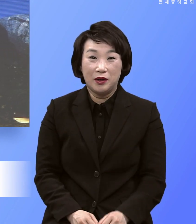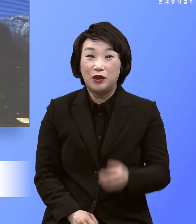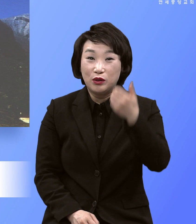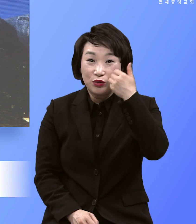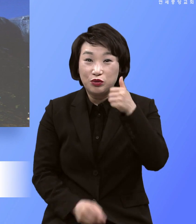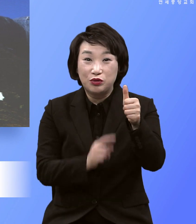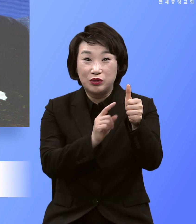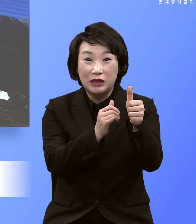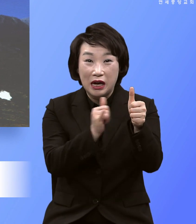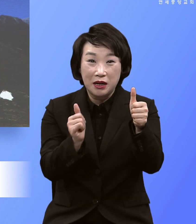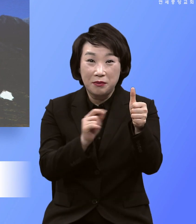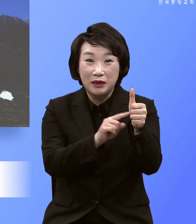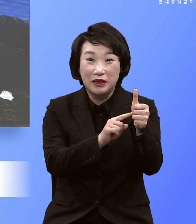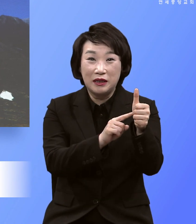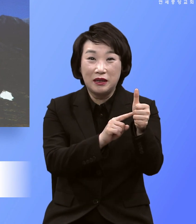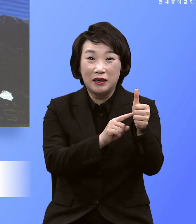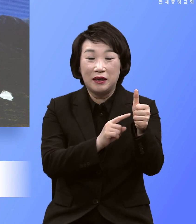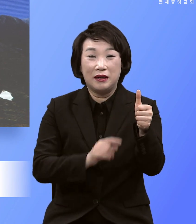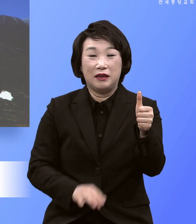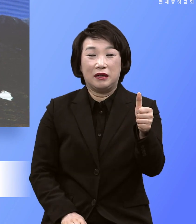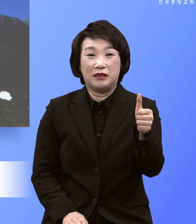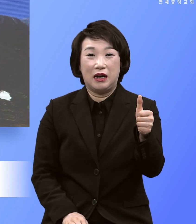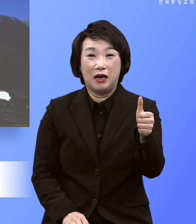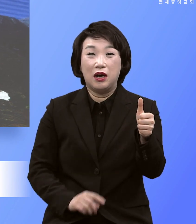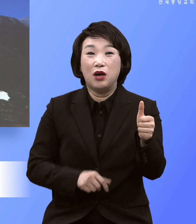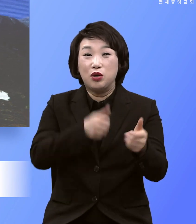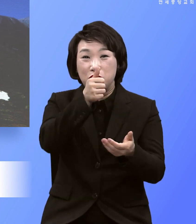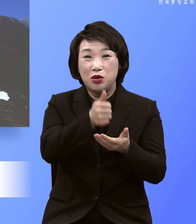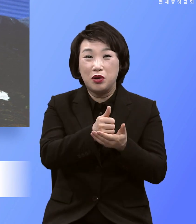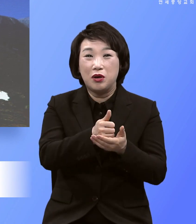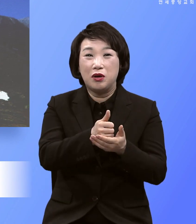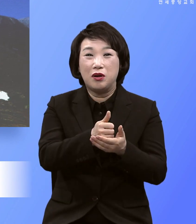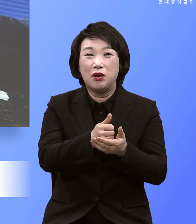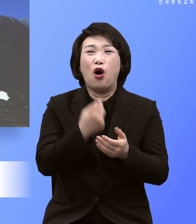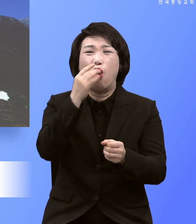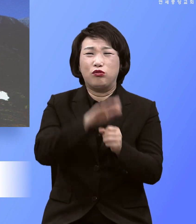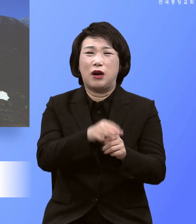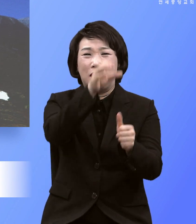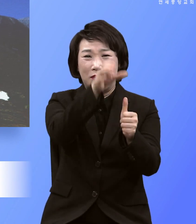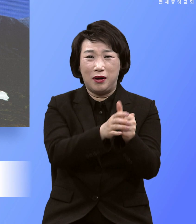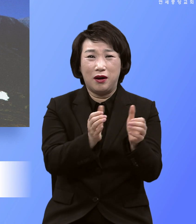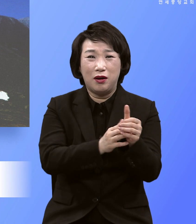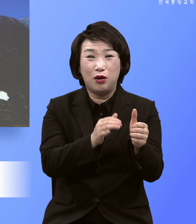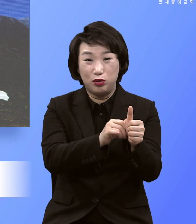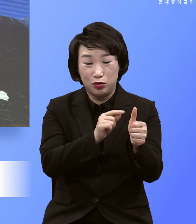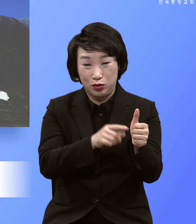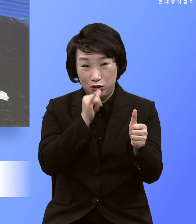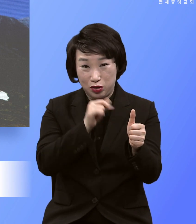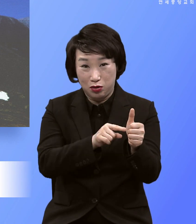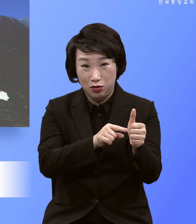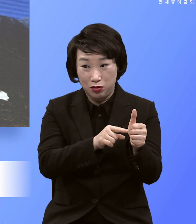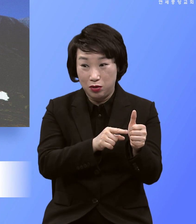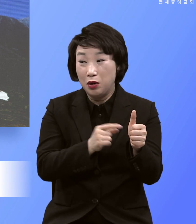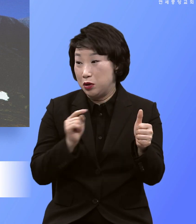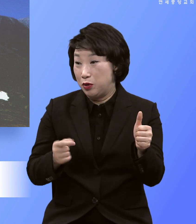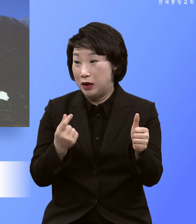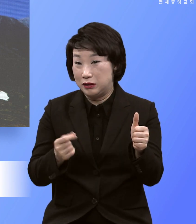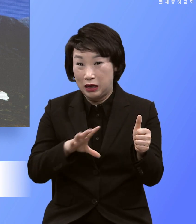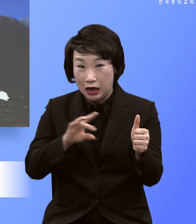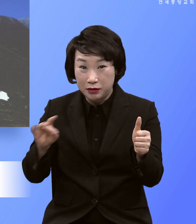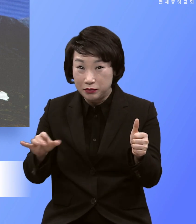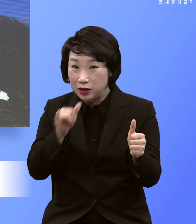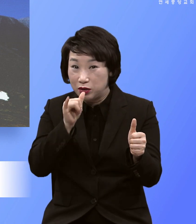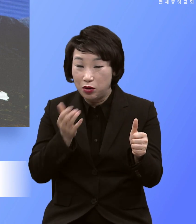어떤 사람이 예, 죄의 누명을 썼어요. 예, 그런 사람들 많잖아요.